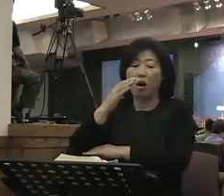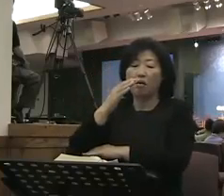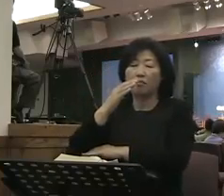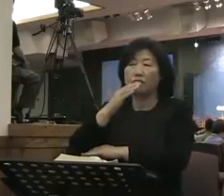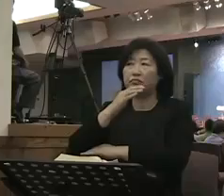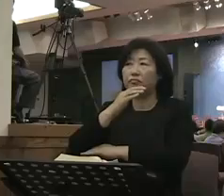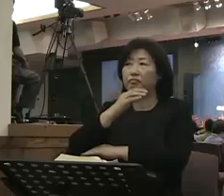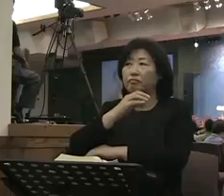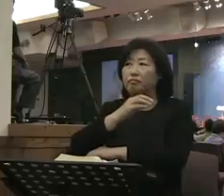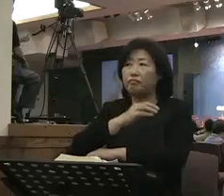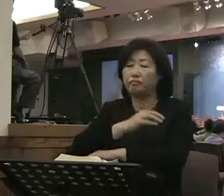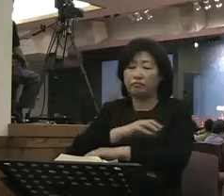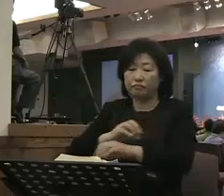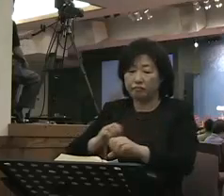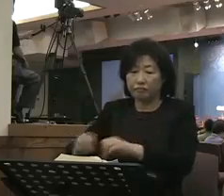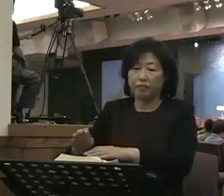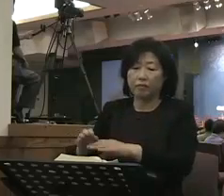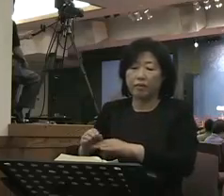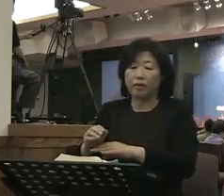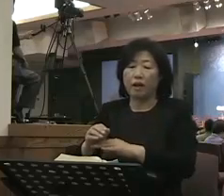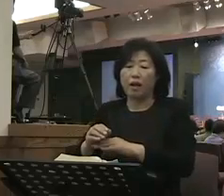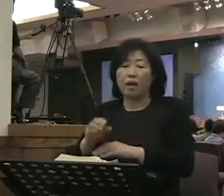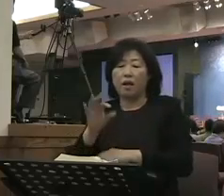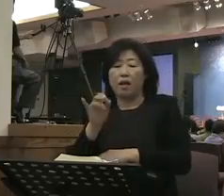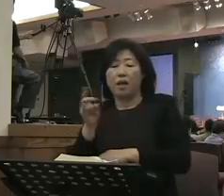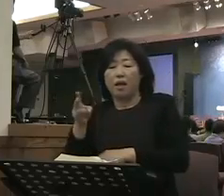에덴 동산에서 쫓김을 받게 됩니다.